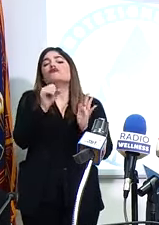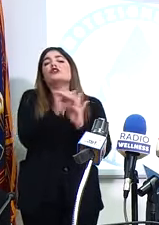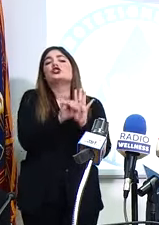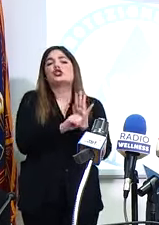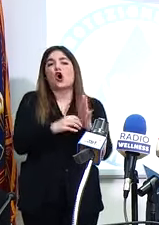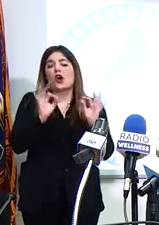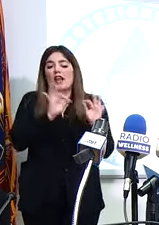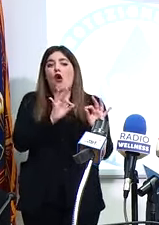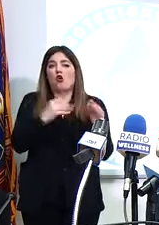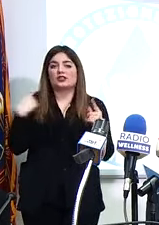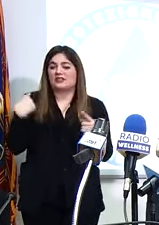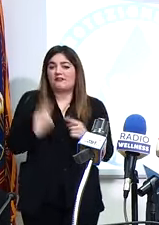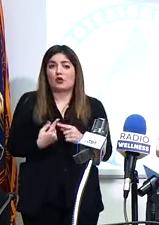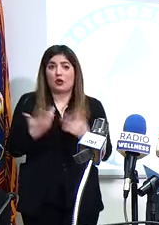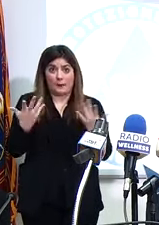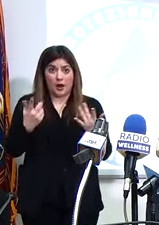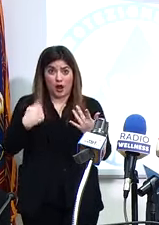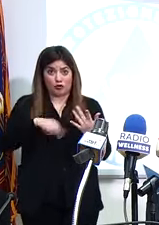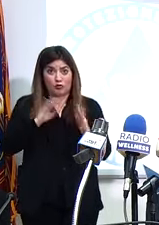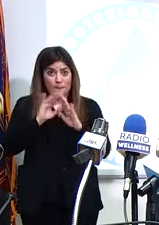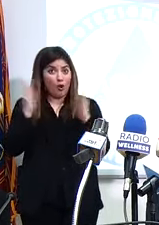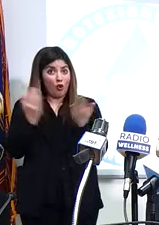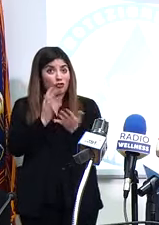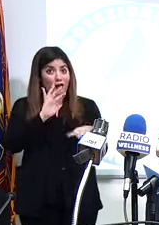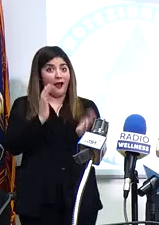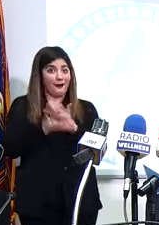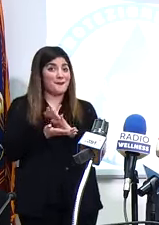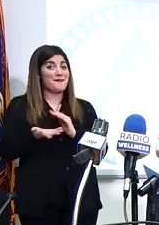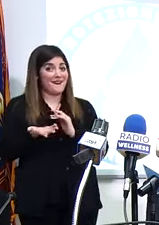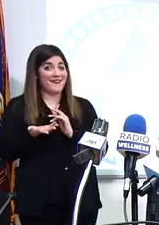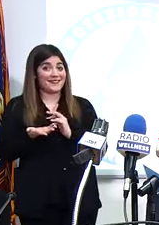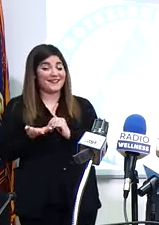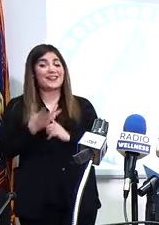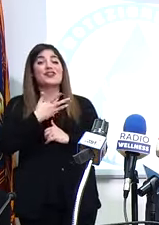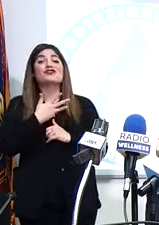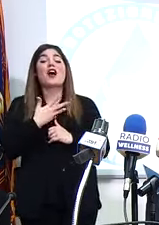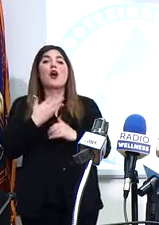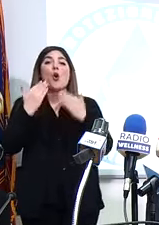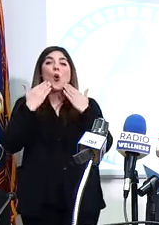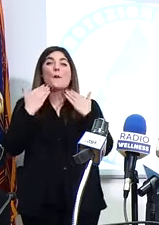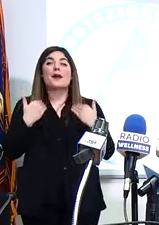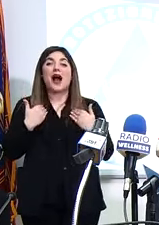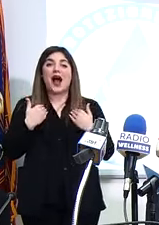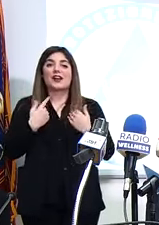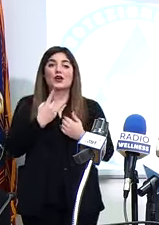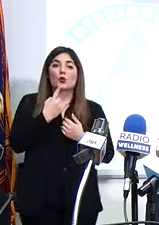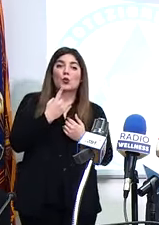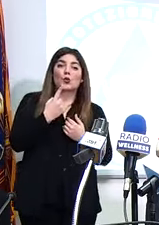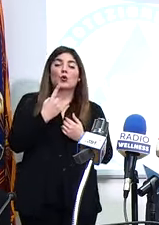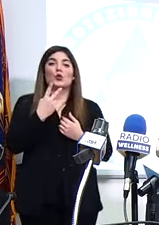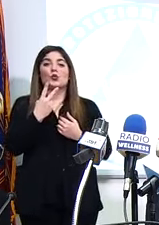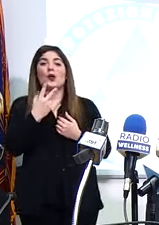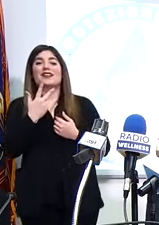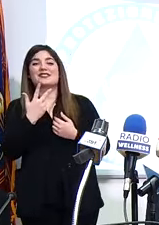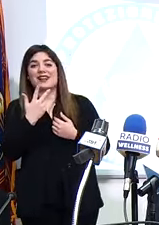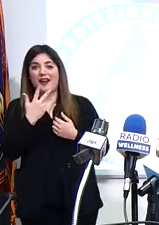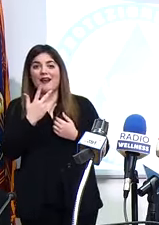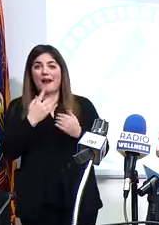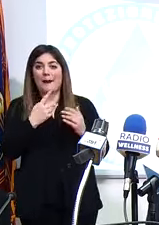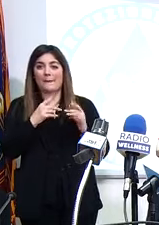è chiaro che io faccio dei raffronti quando l'umanità era di 1 miliardo, di 2 miliardi, di 3 miliardi o di 500 milioni. Oggi siamo